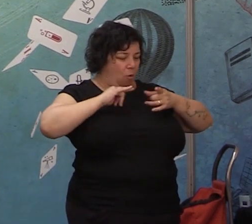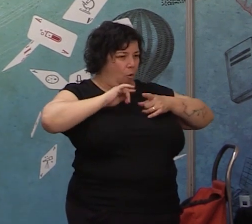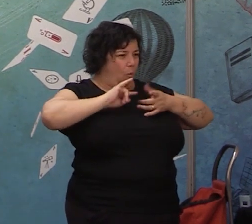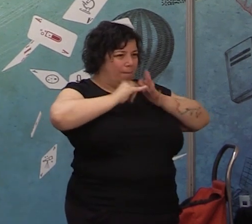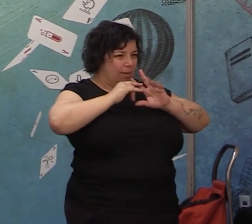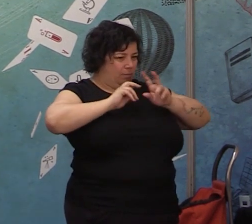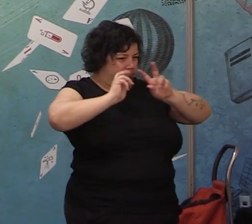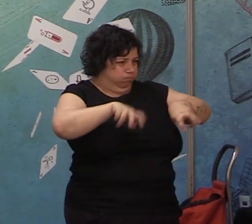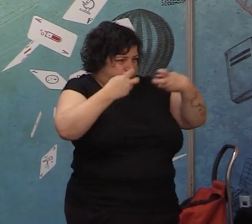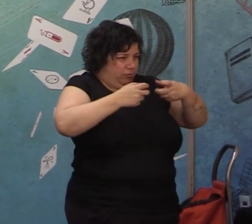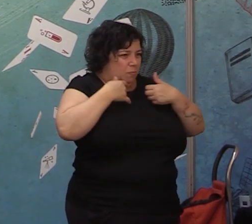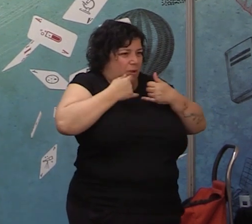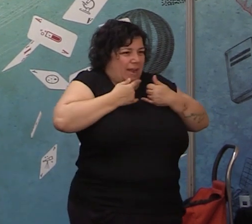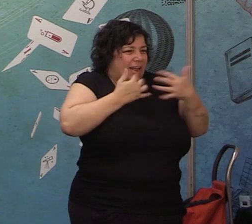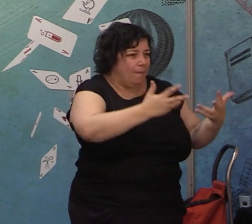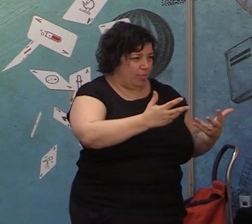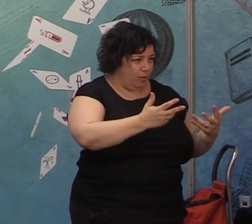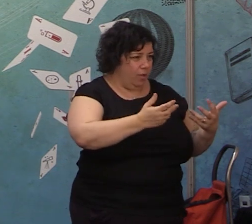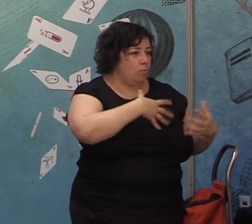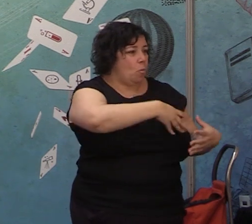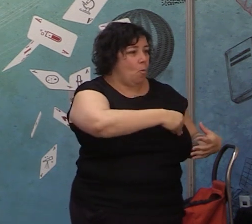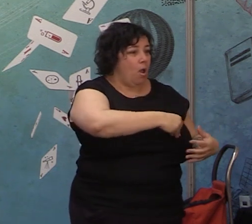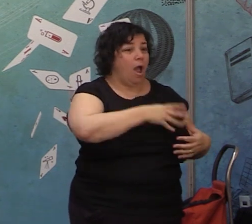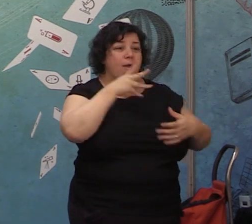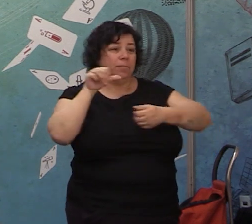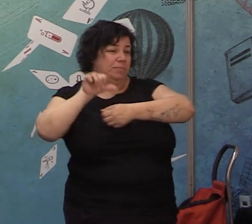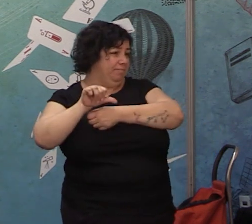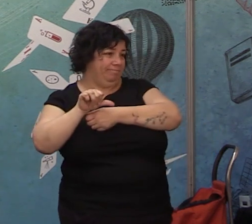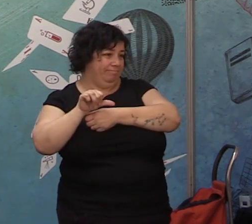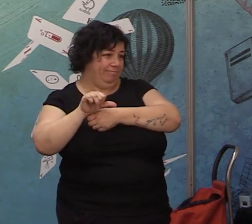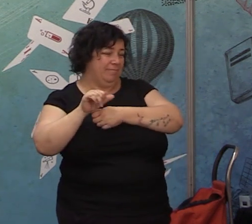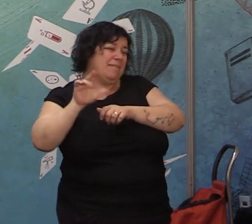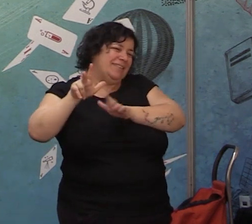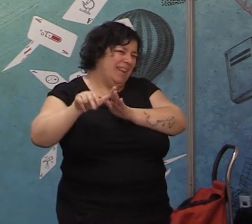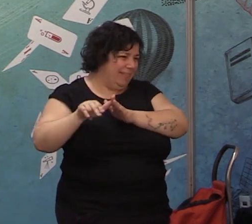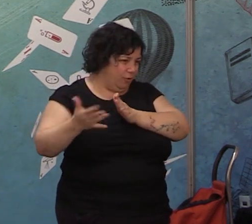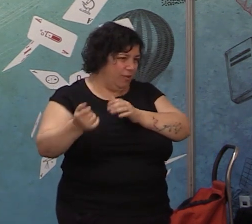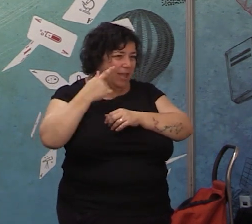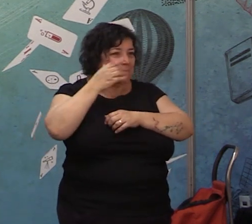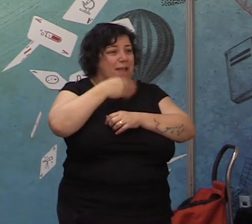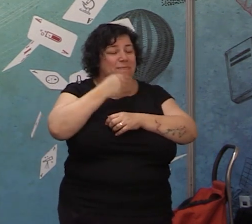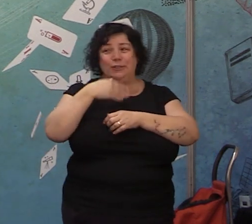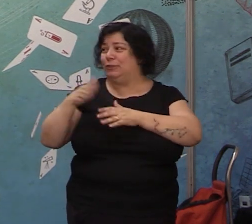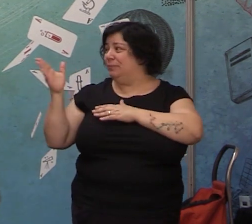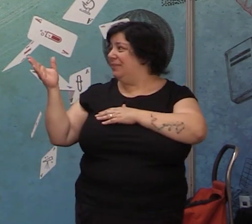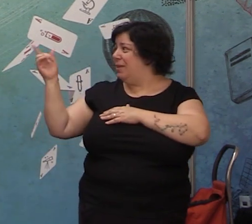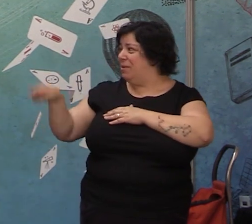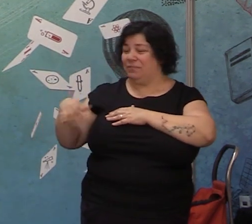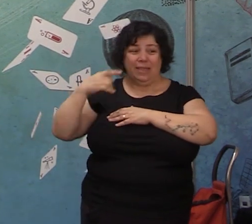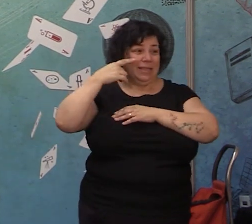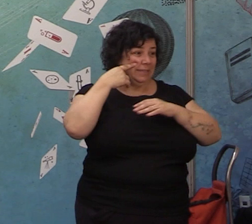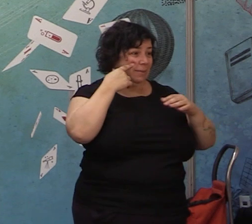metabolismo mucho más rápido si lactan que si no lactan. Y aquí, mira qué cosa más bonita, se ve